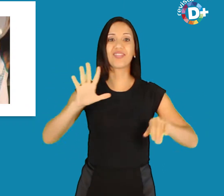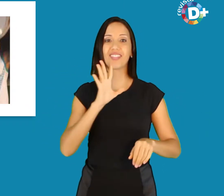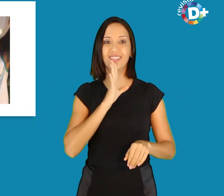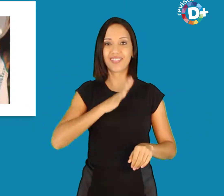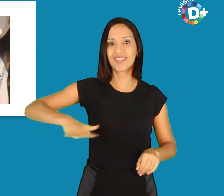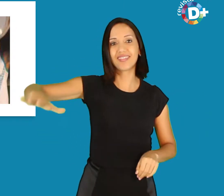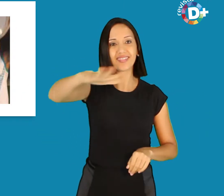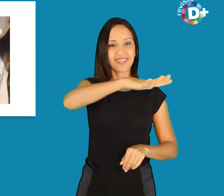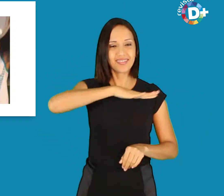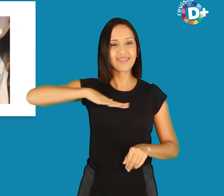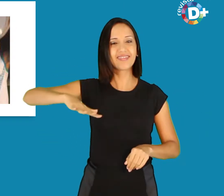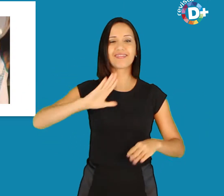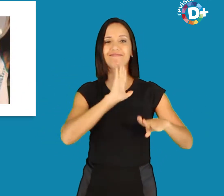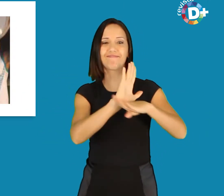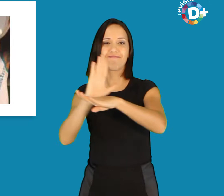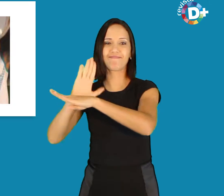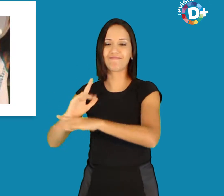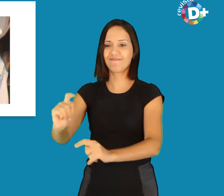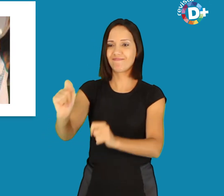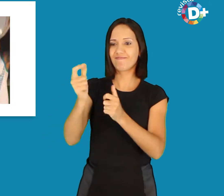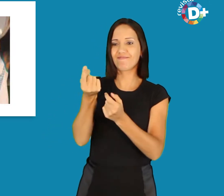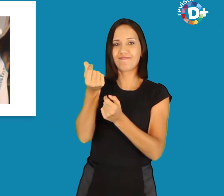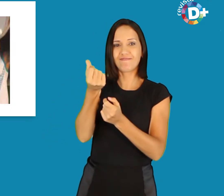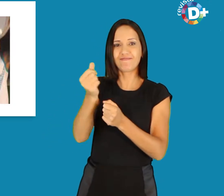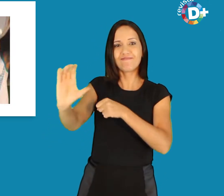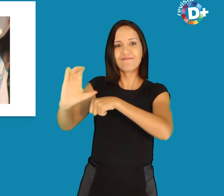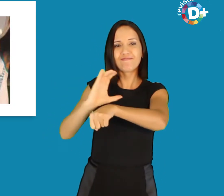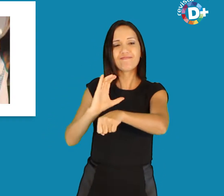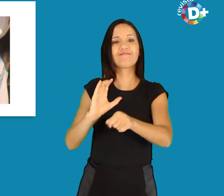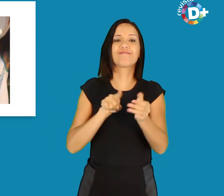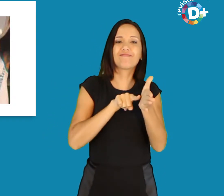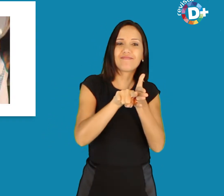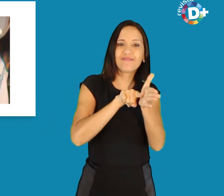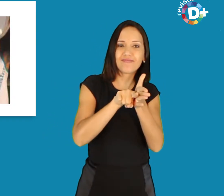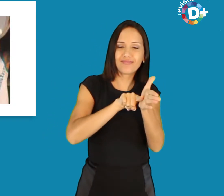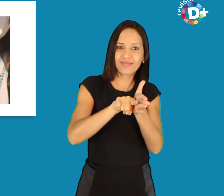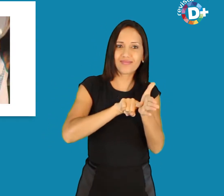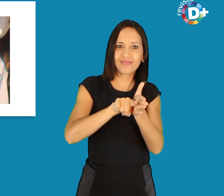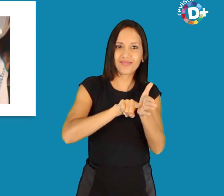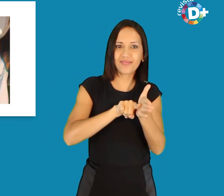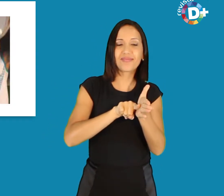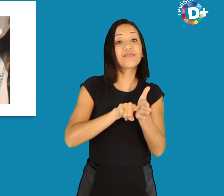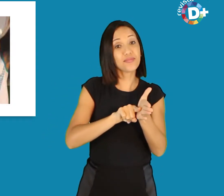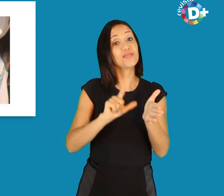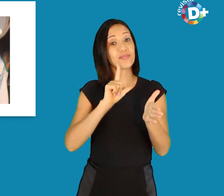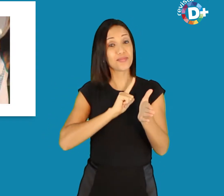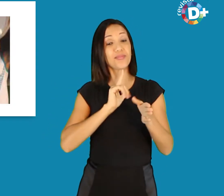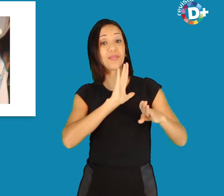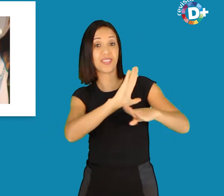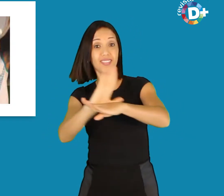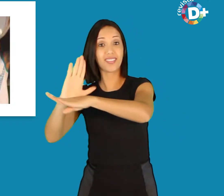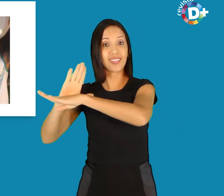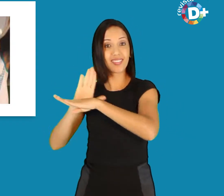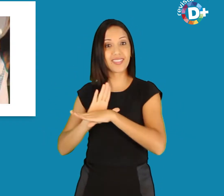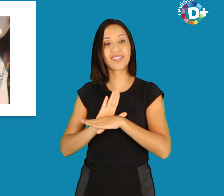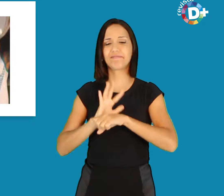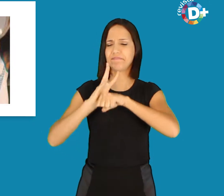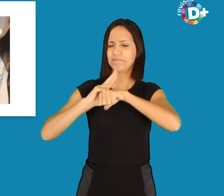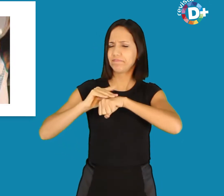conhecida como também ajudou nas doações para as pesquisas o que também colaborou para quem